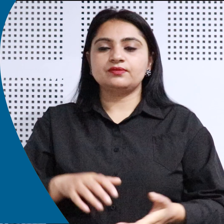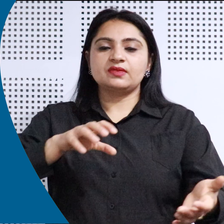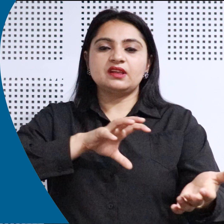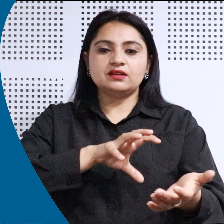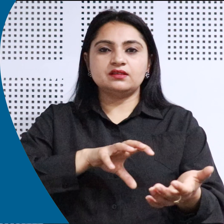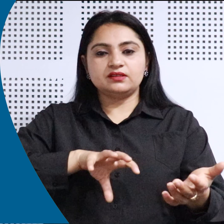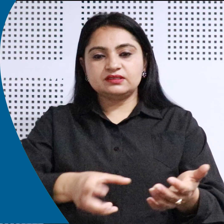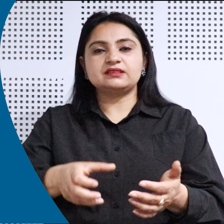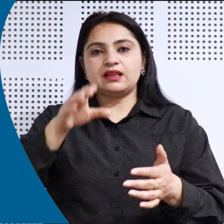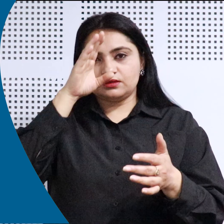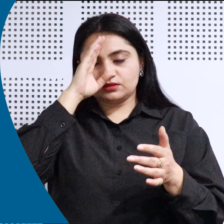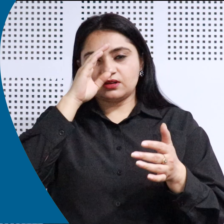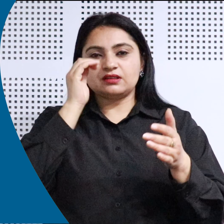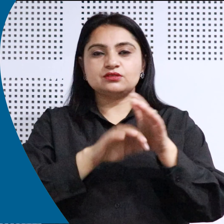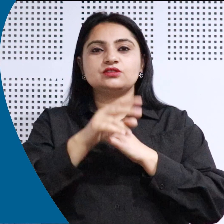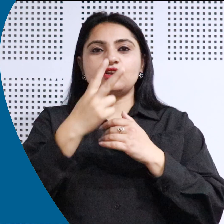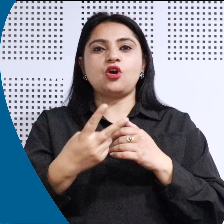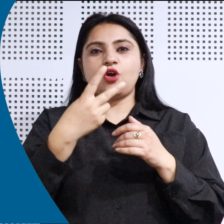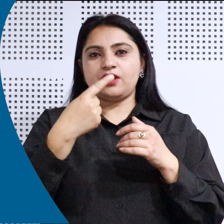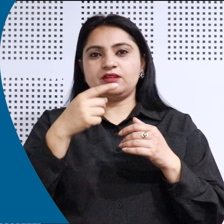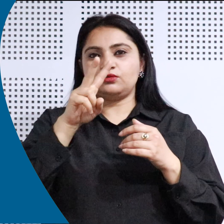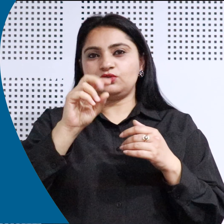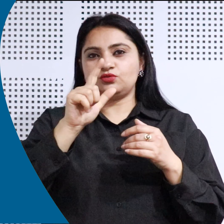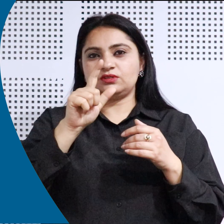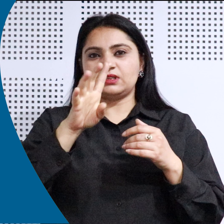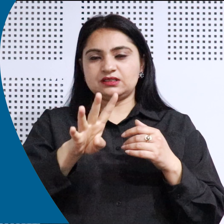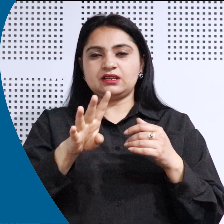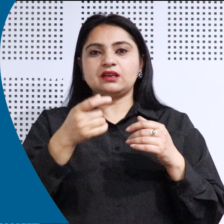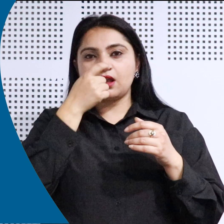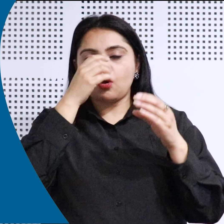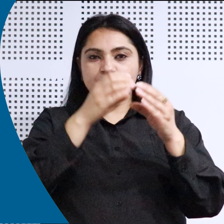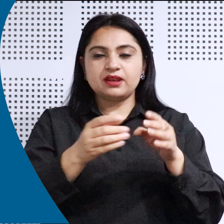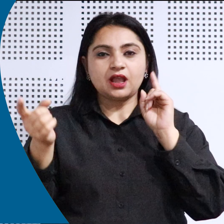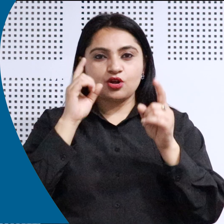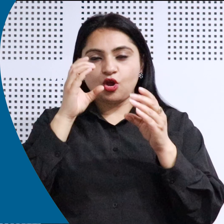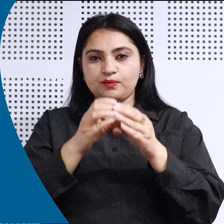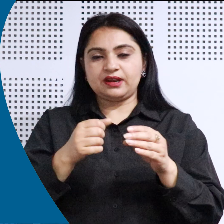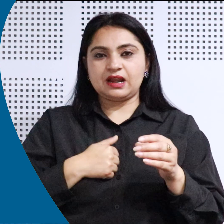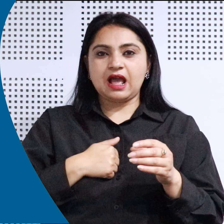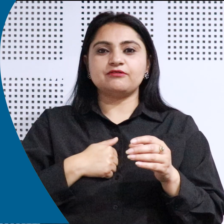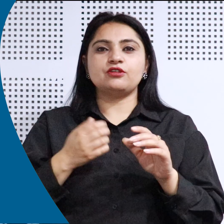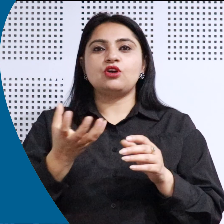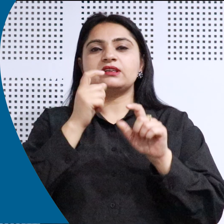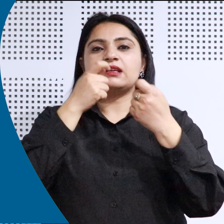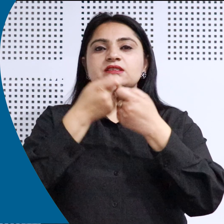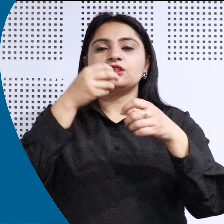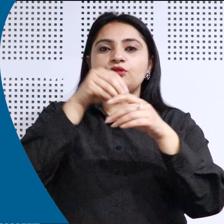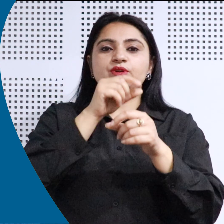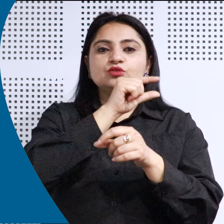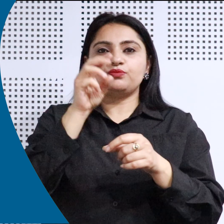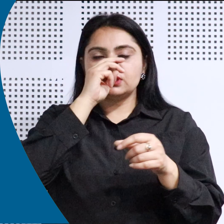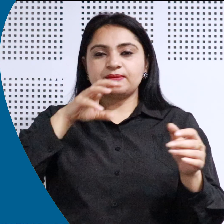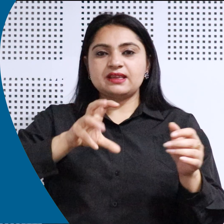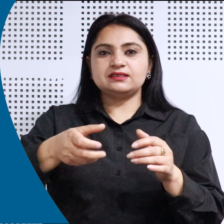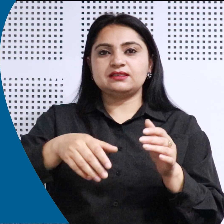स्थानीय सरकार सञ्चालन ऐन 2074 ले गाउँपालिका तथा नगरपालिकाले आफ्नो अधिकार क्षेत्रभित्रको विषयमा स्थानीय